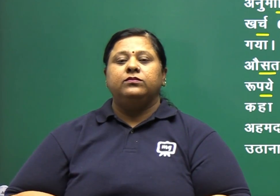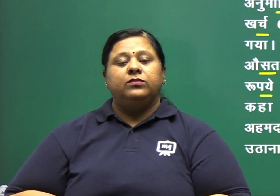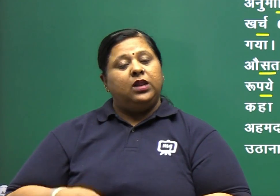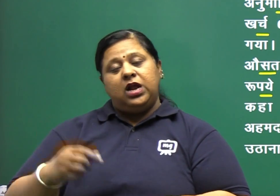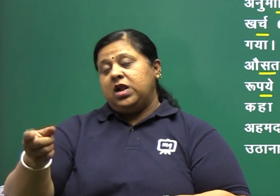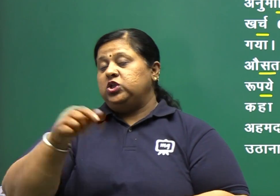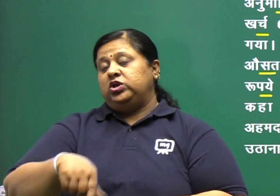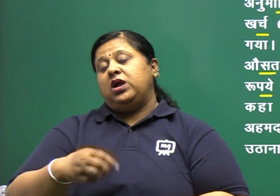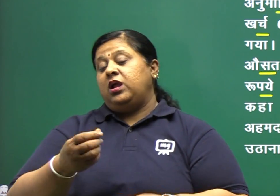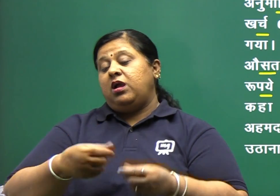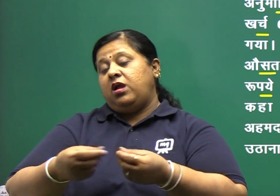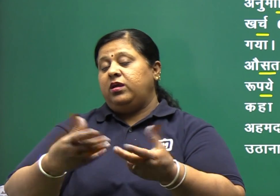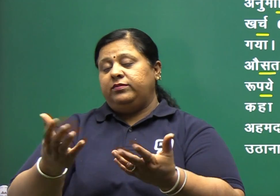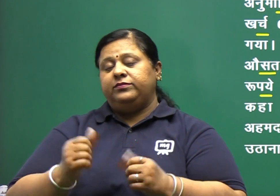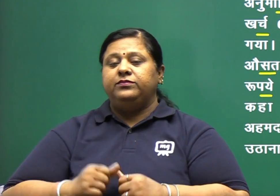खर्च आएगा।